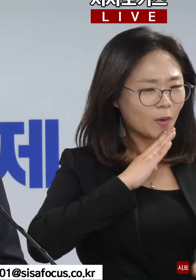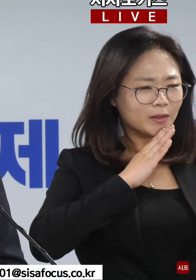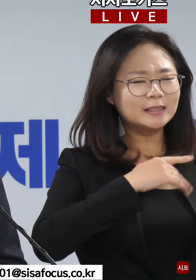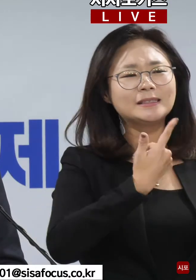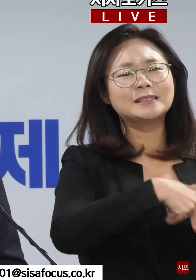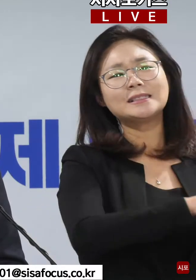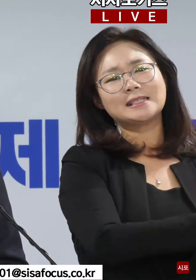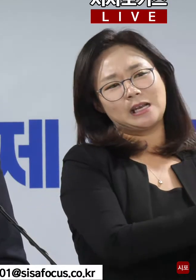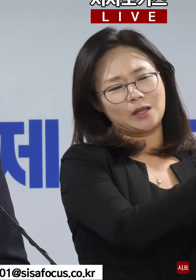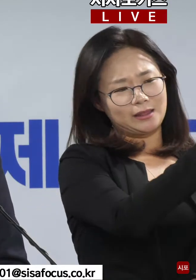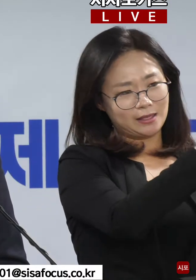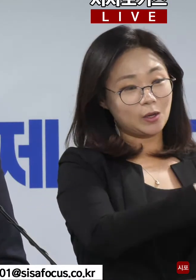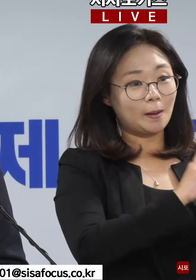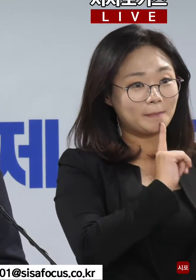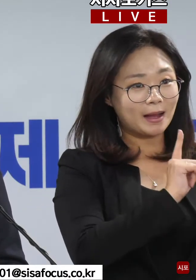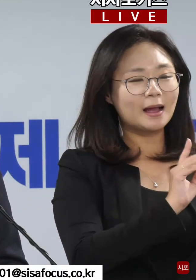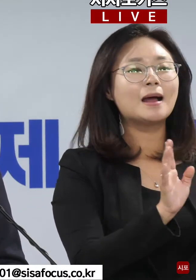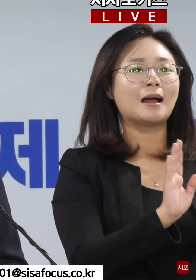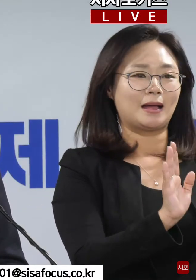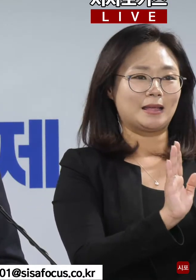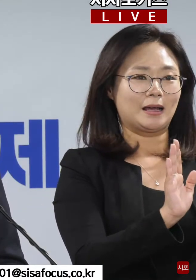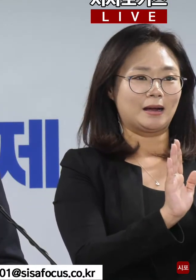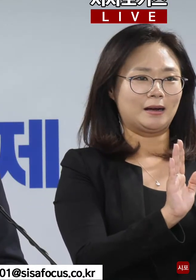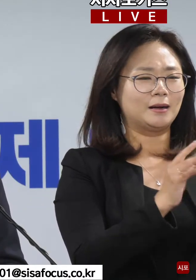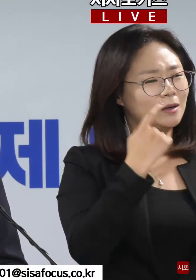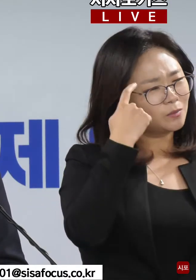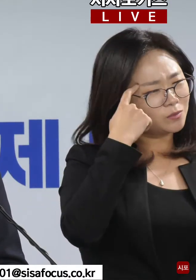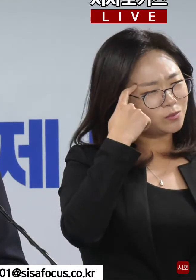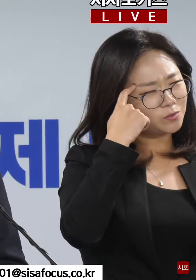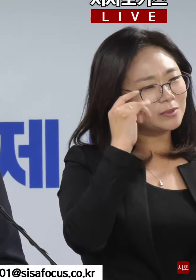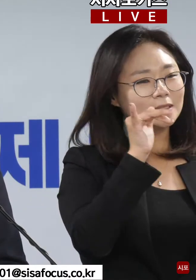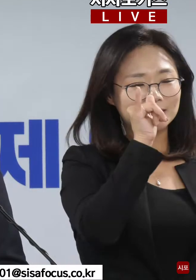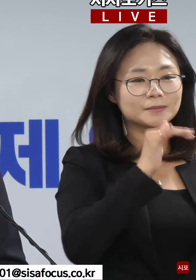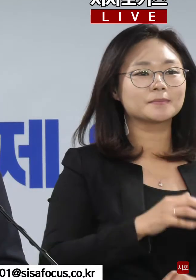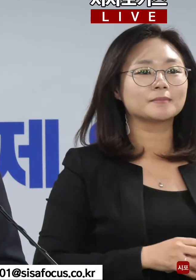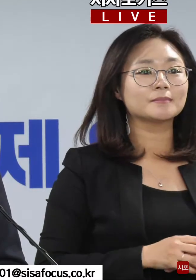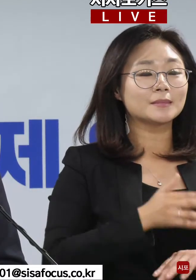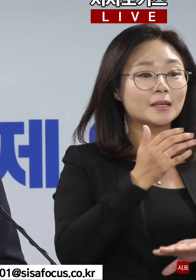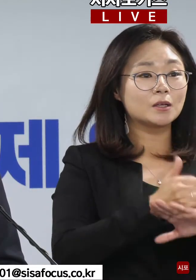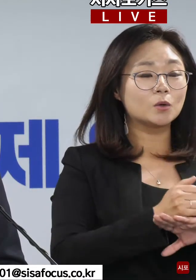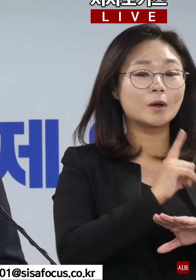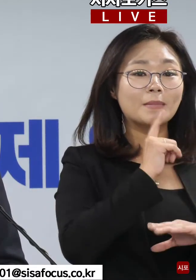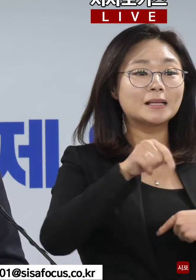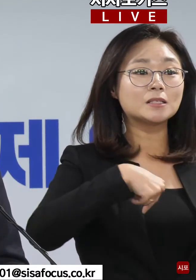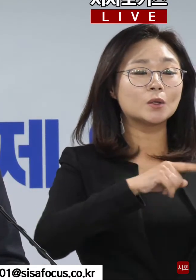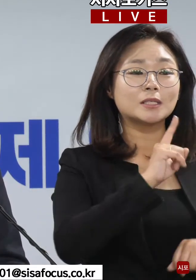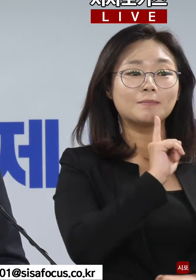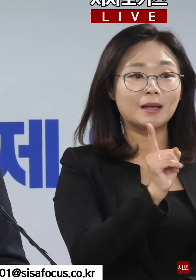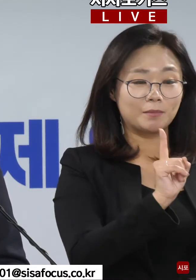다 나쁘다. 이런 도구마에 빠져 있었던 것 같습니다. 그래서 결국 정치라고 하는 게